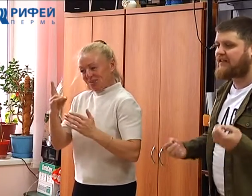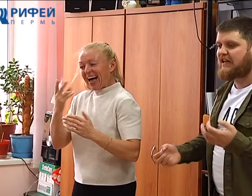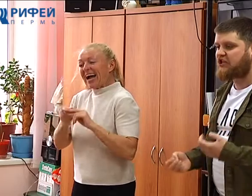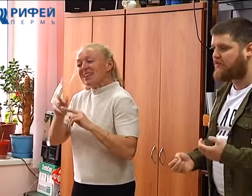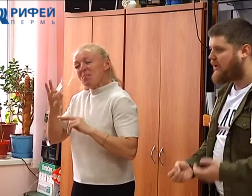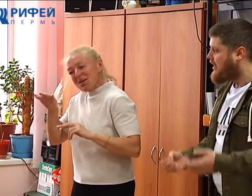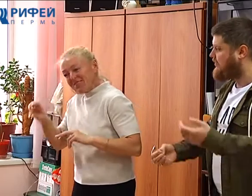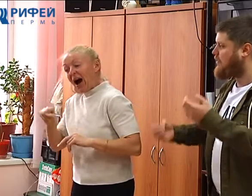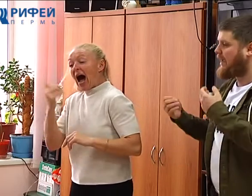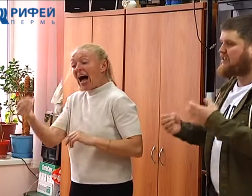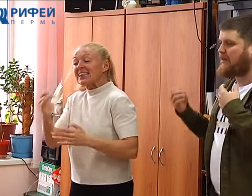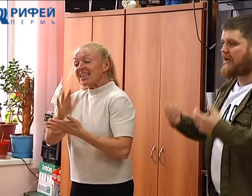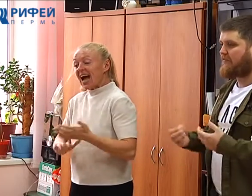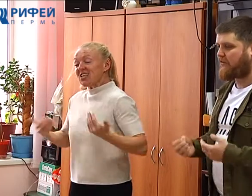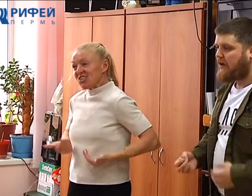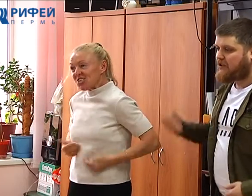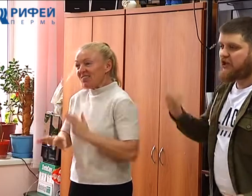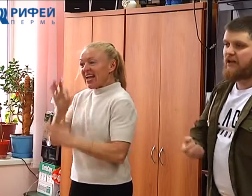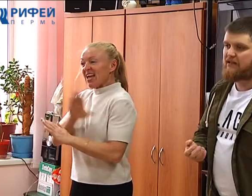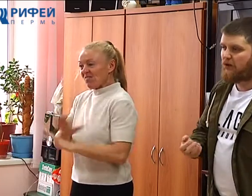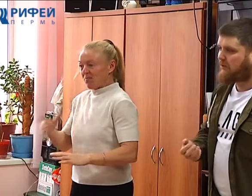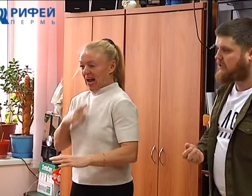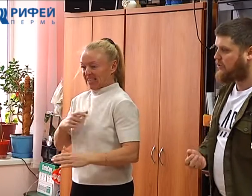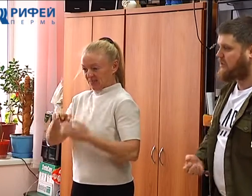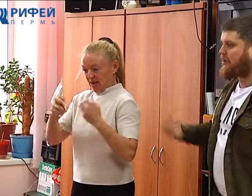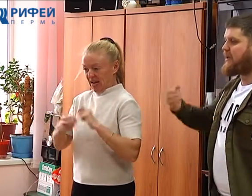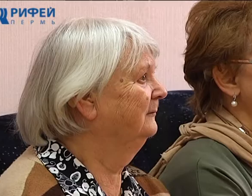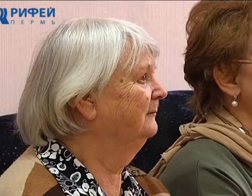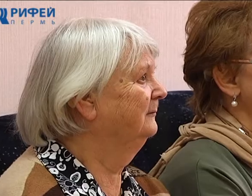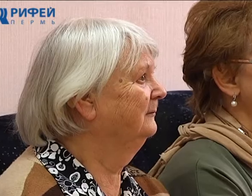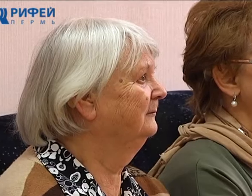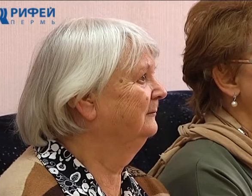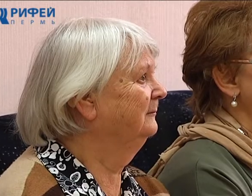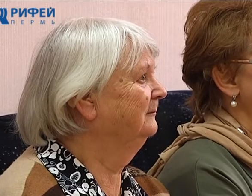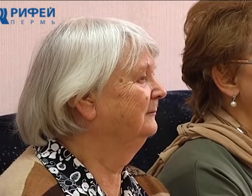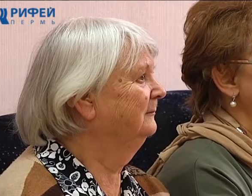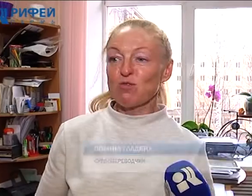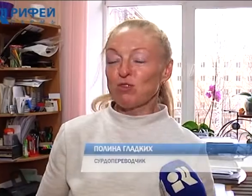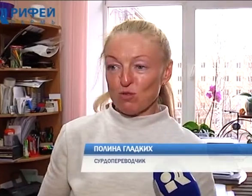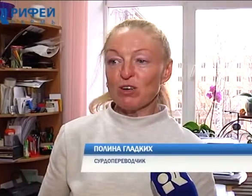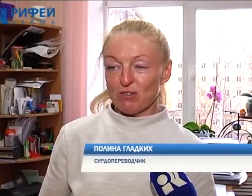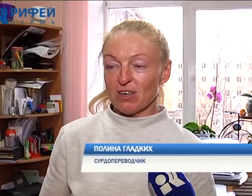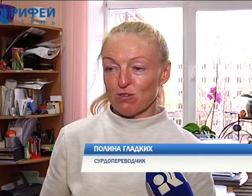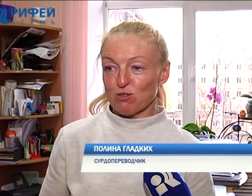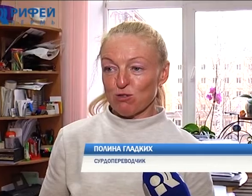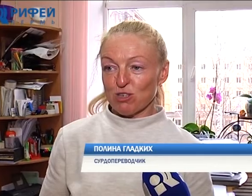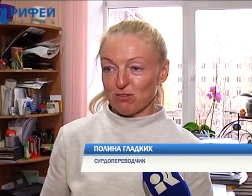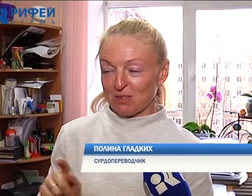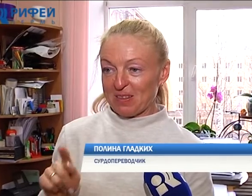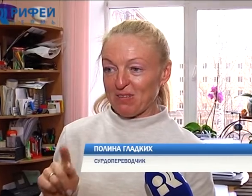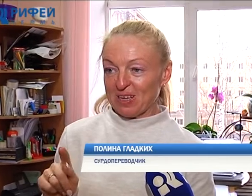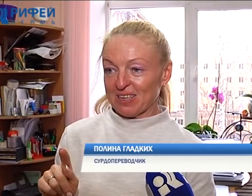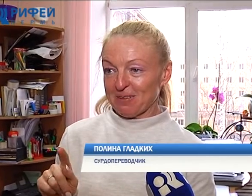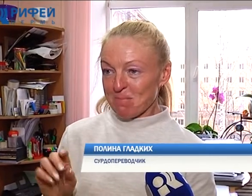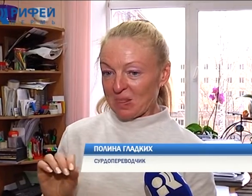мифы, а ты и дальше живи, не выбирая себе тарифов. И этот быстрый ритм выдерживает сурдопереводчик. Но немного-то все равно сложность.